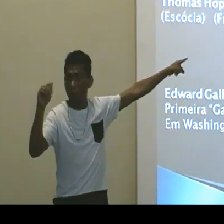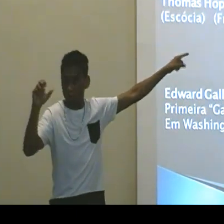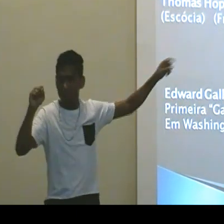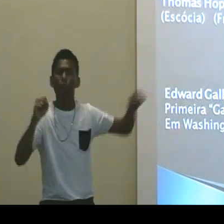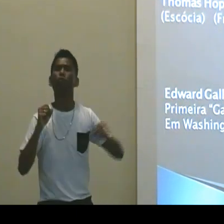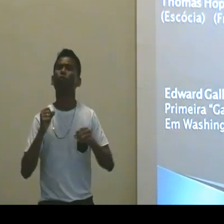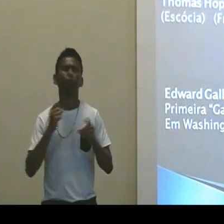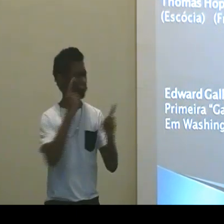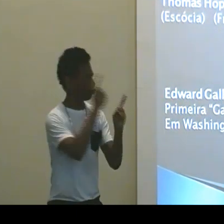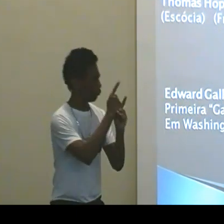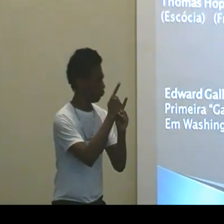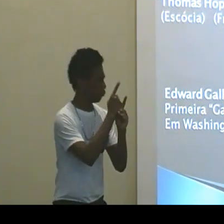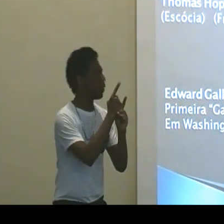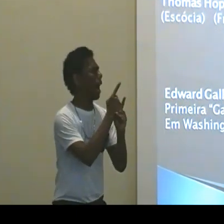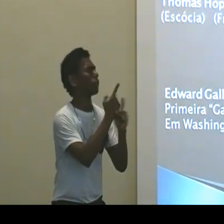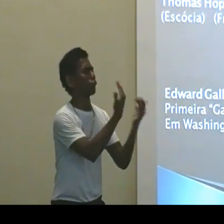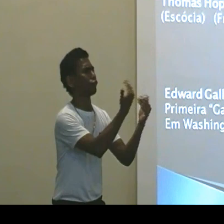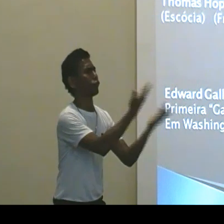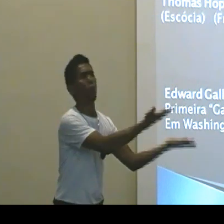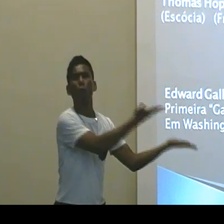Esse Thomas Gallaudet